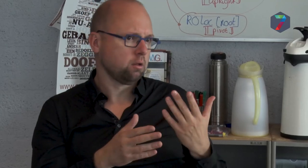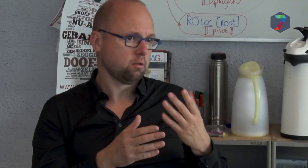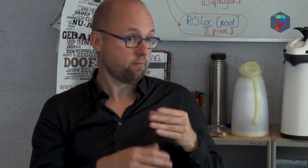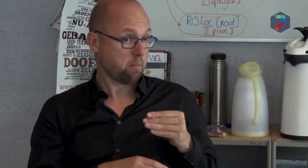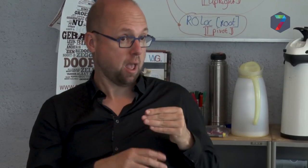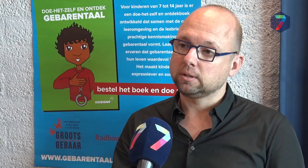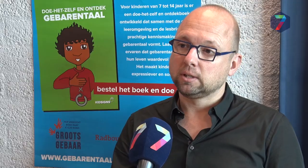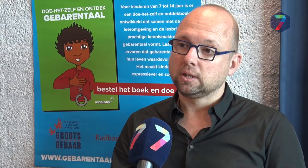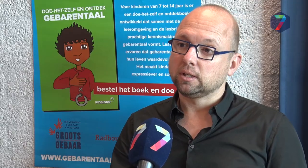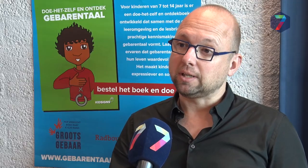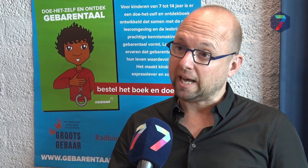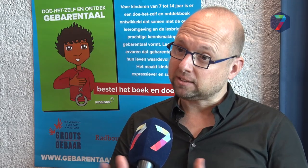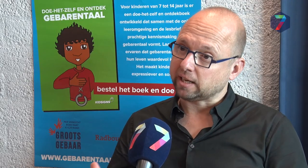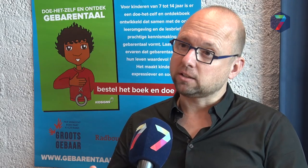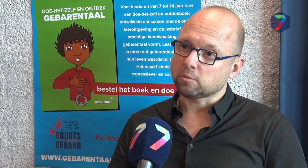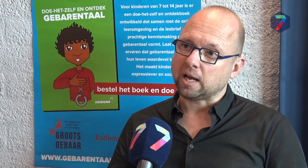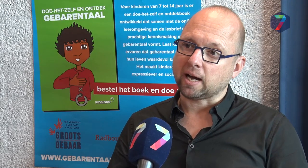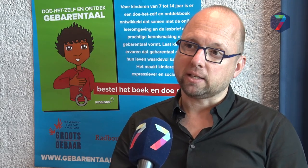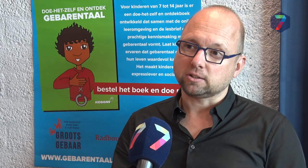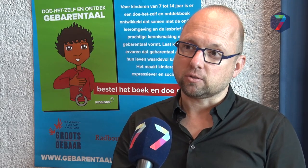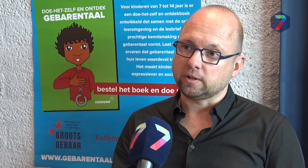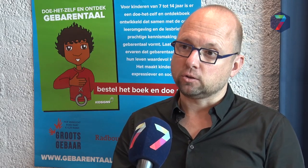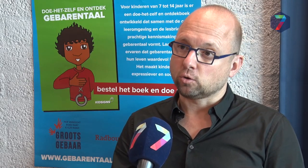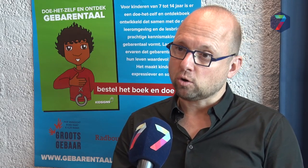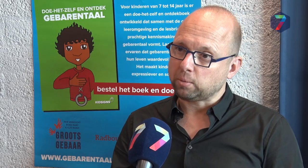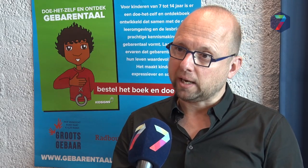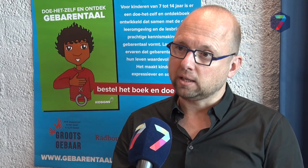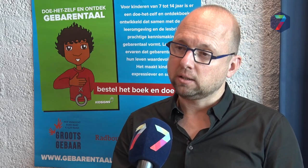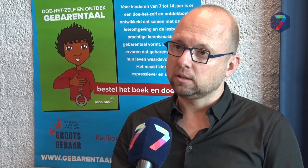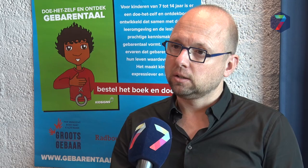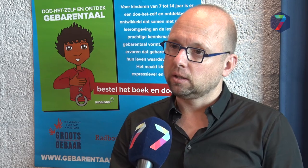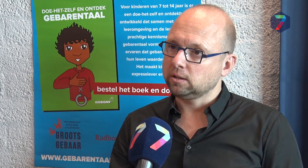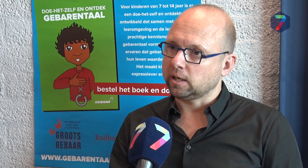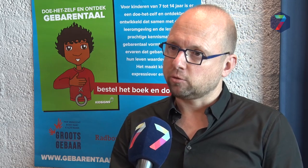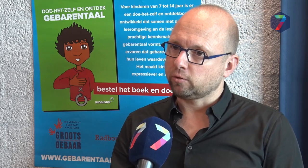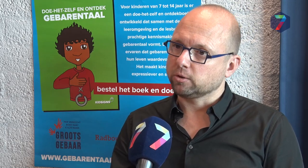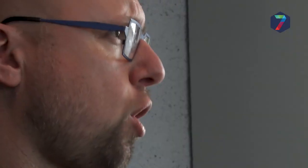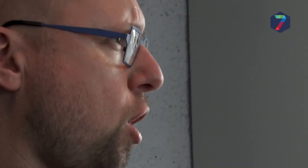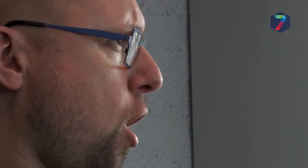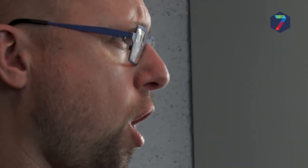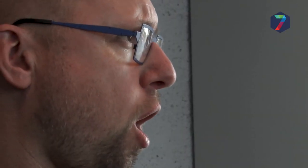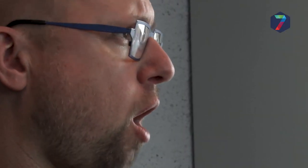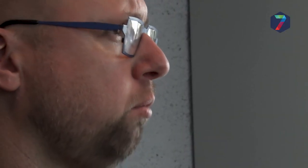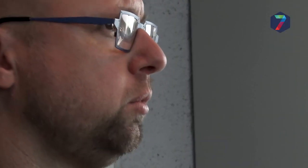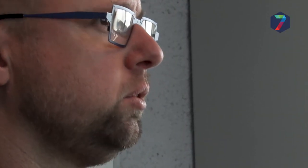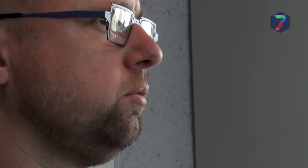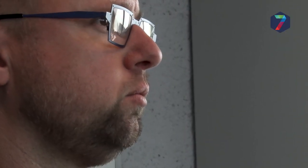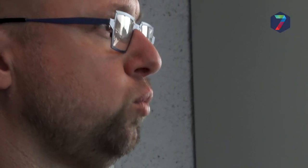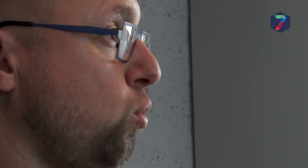maat bij hebben. Daarnaast denk ik dat het belangrijk is dat we in de zorgopleidingen, denk bijvoorbeeld bij de handenopleidingen